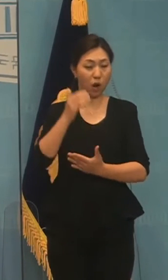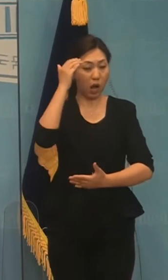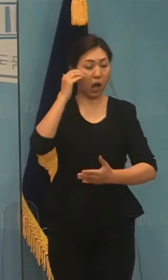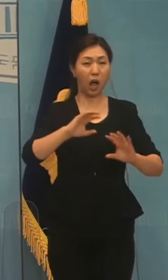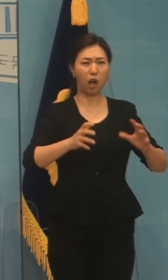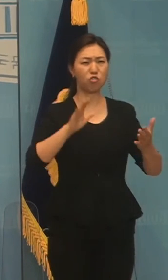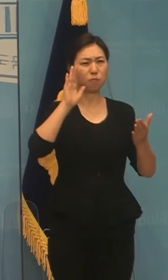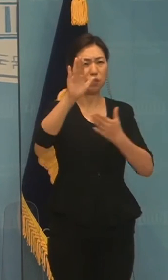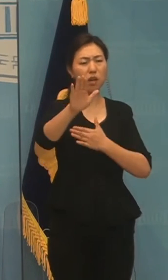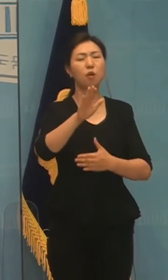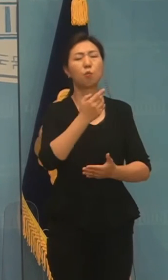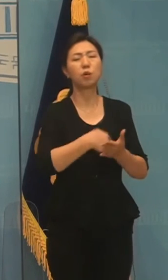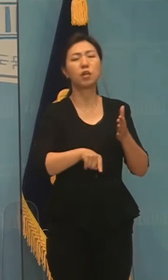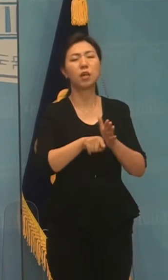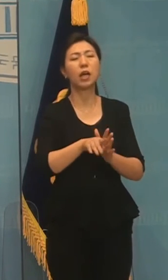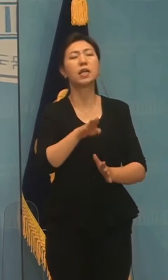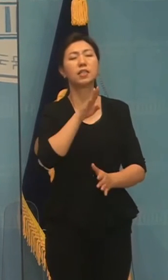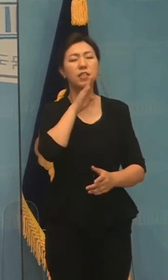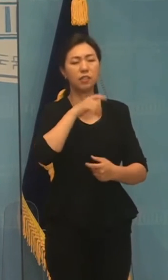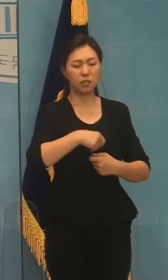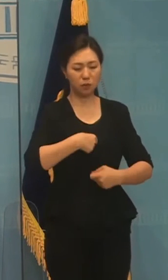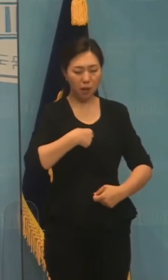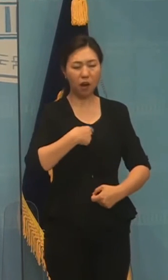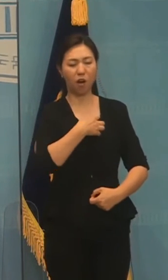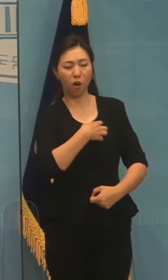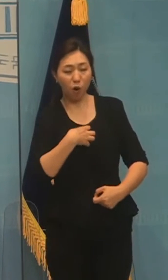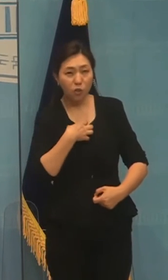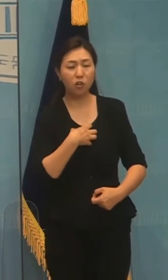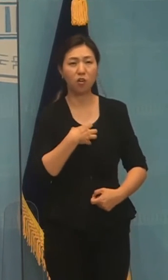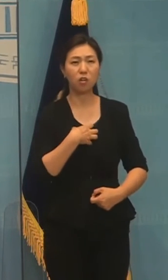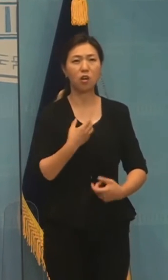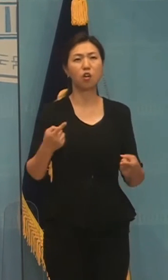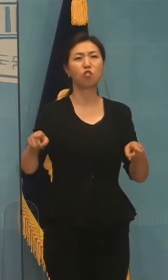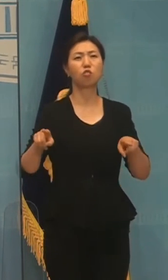위한 진정성 있는 고민을 국민의힘에서도 함께